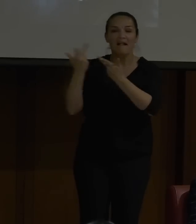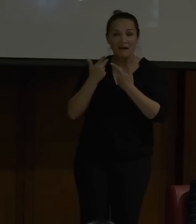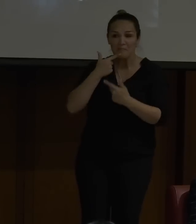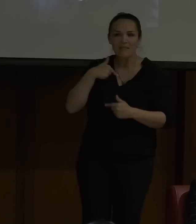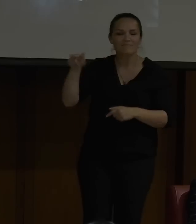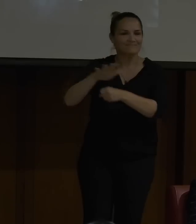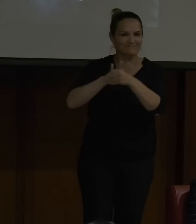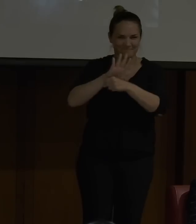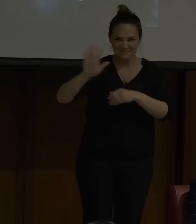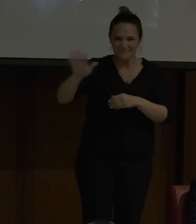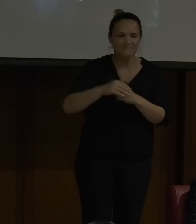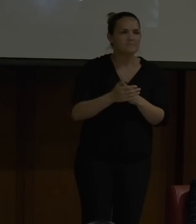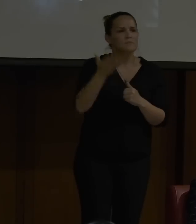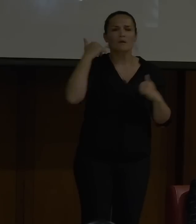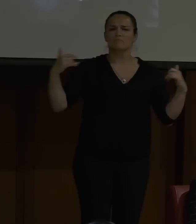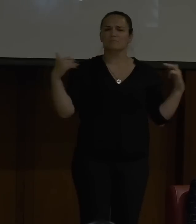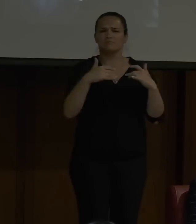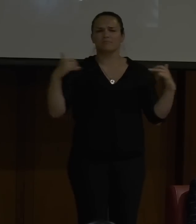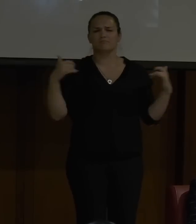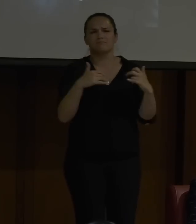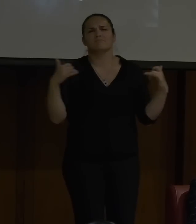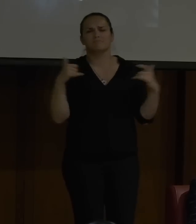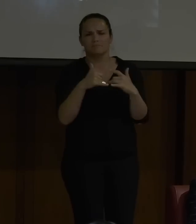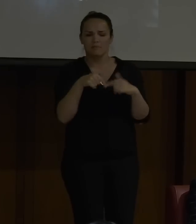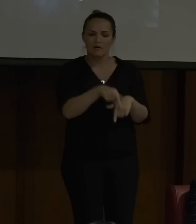un compositor cantar un verso